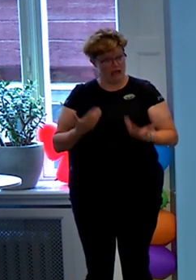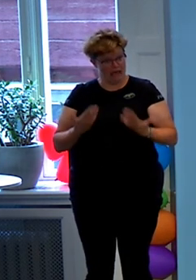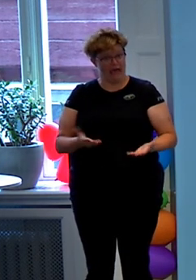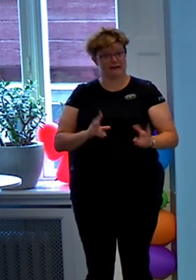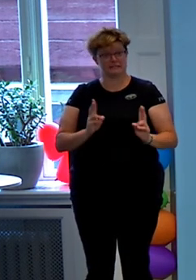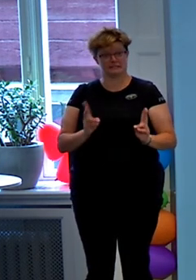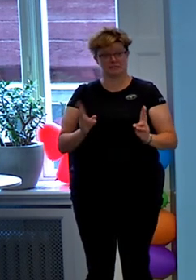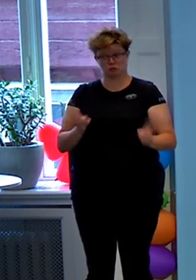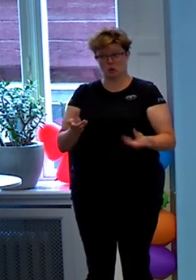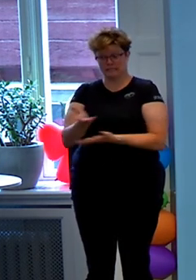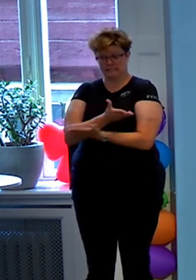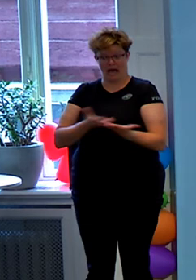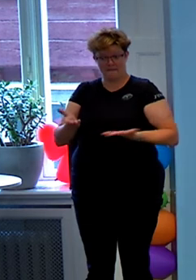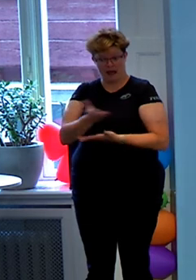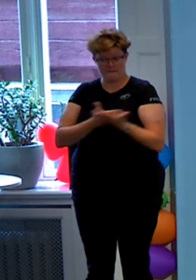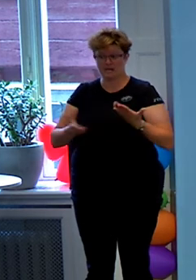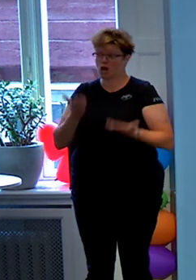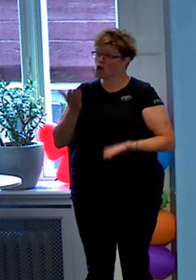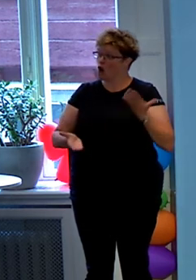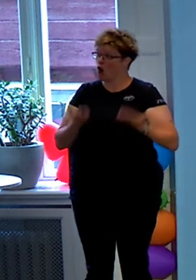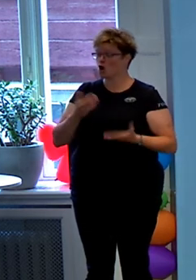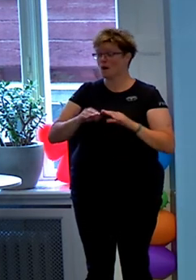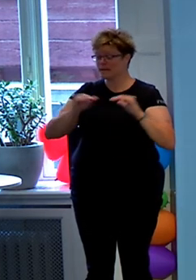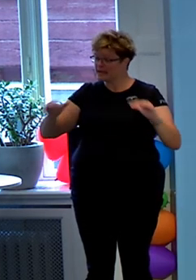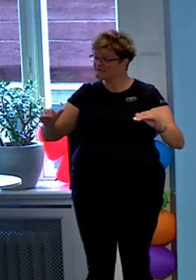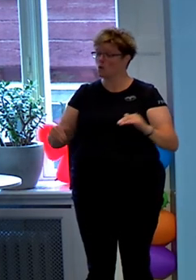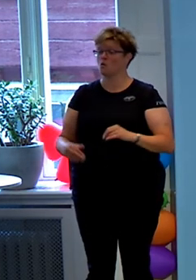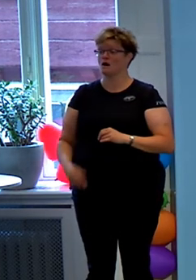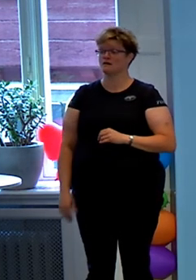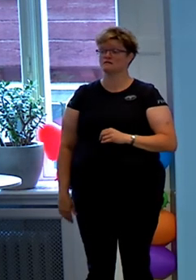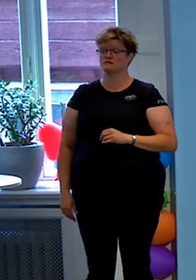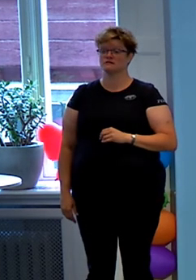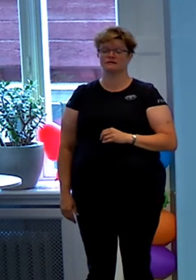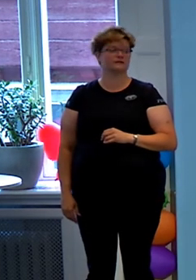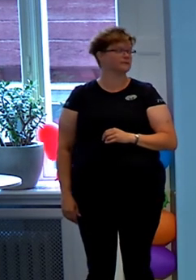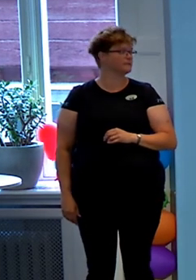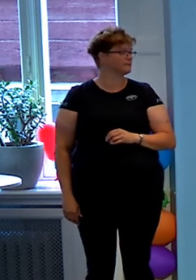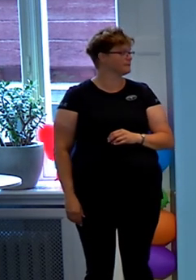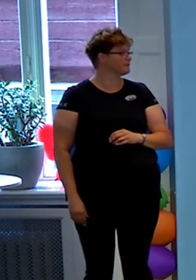Är det i de här samarbetet, är det på en lagom nivå att göra, ta hand om de här stora frågorna?